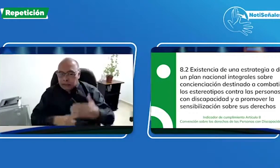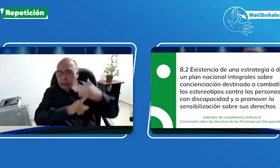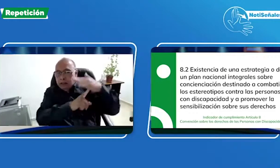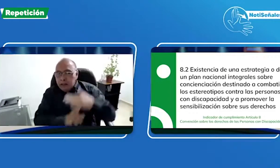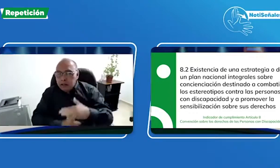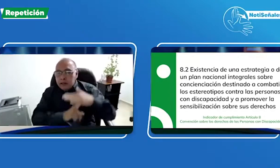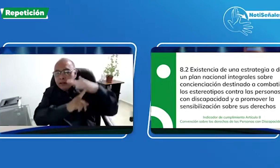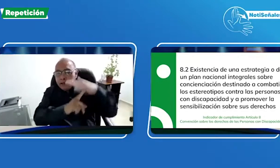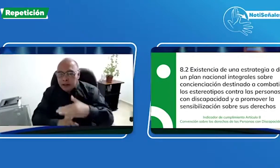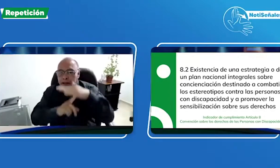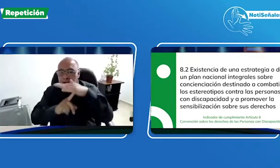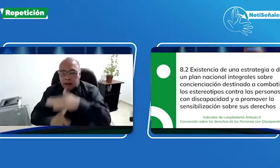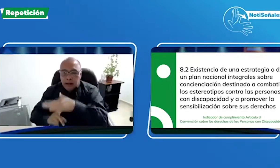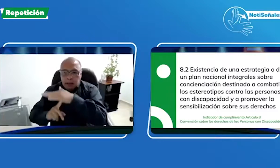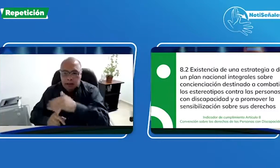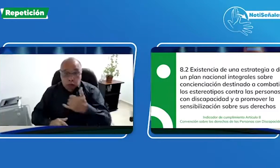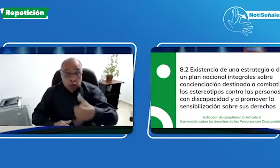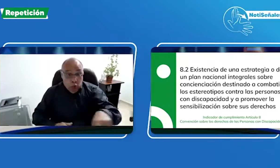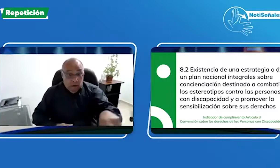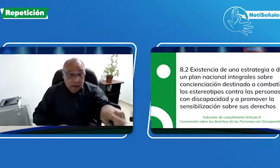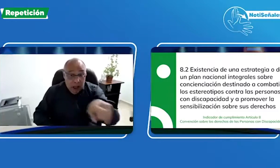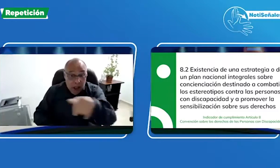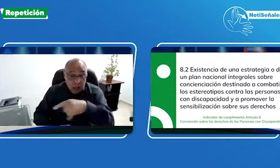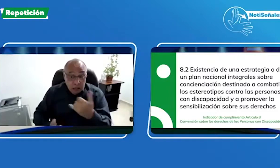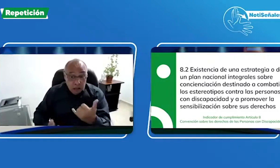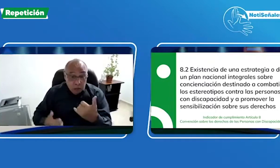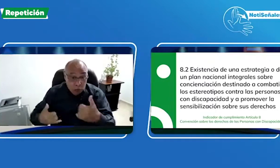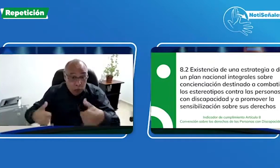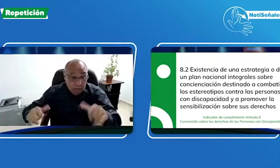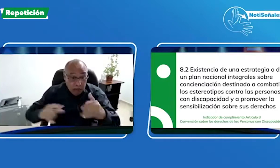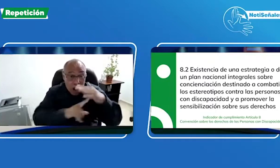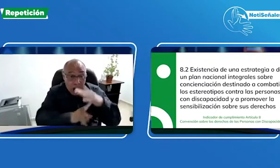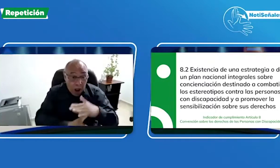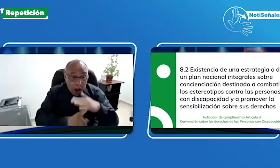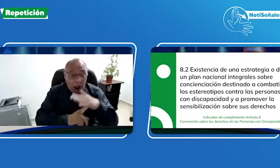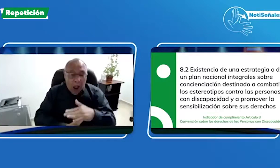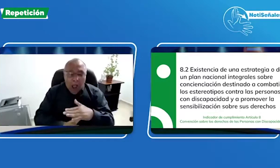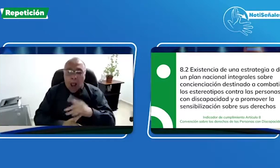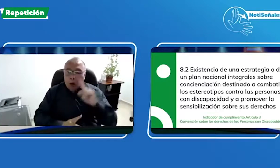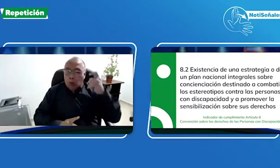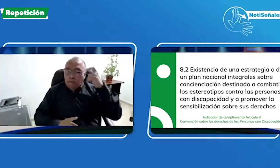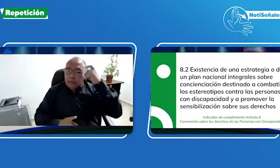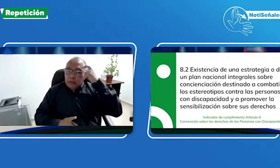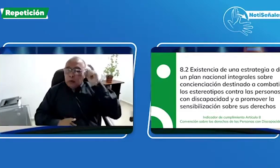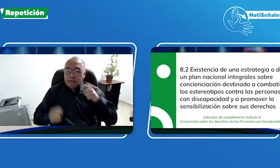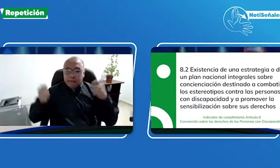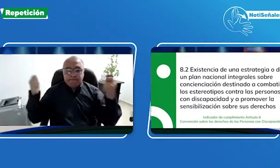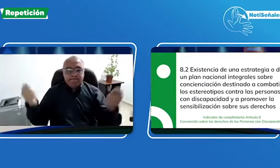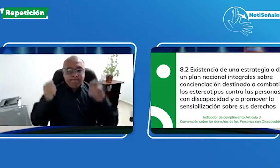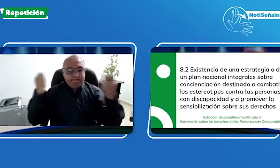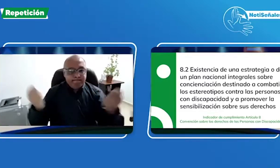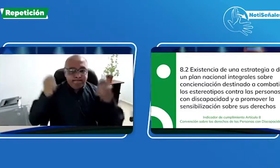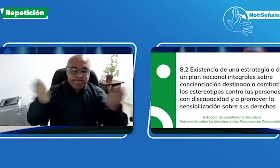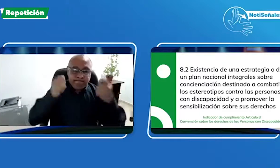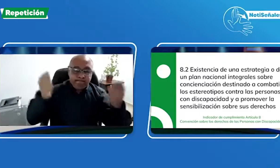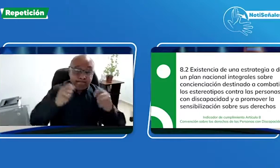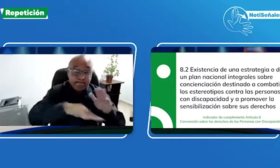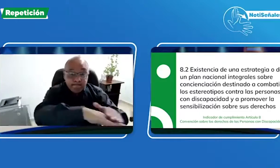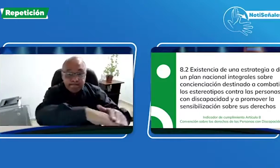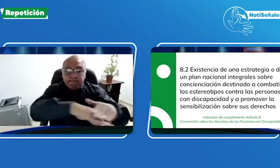todos los ciudadanos Combatir estos estereotipos Que se tienen De discriminación Y que todavía Evidenciamos En nuestra sociedad